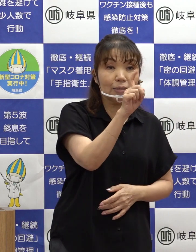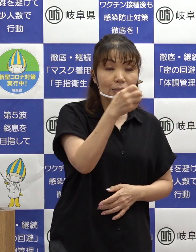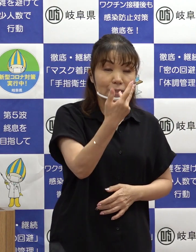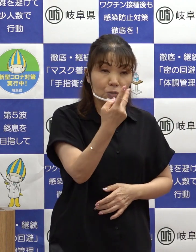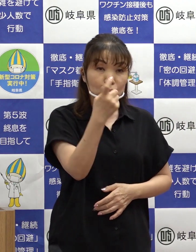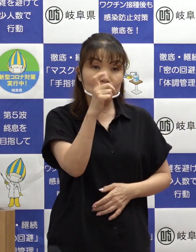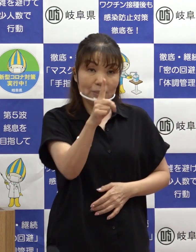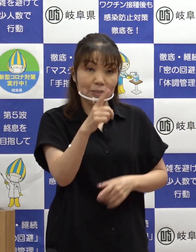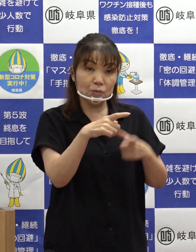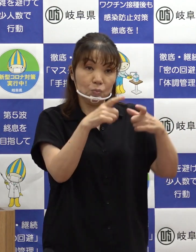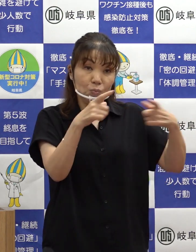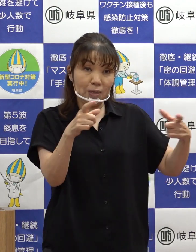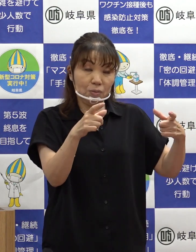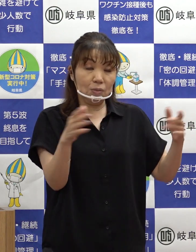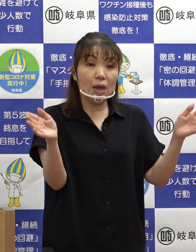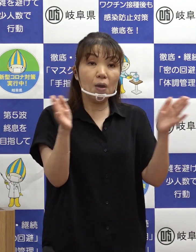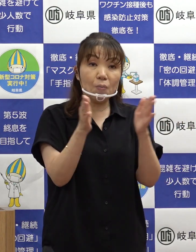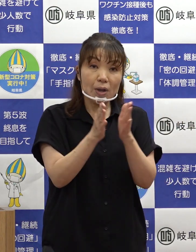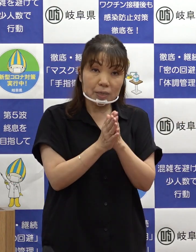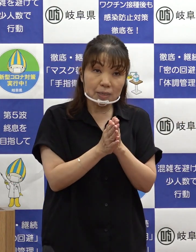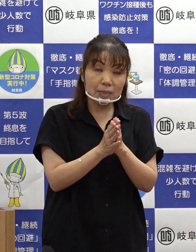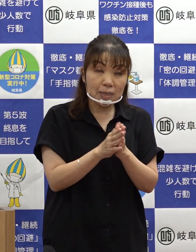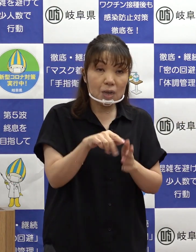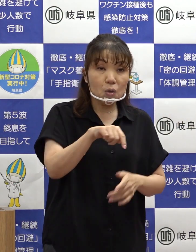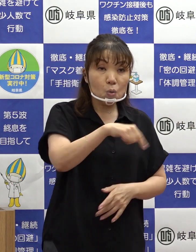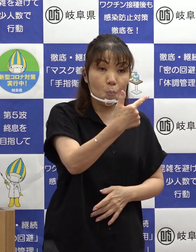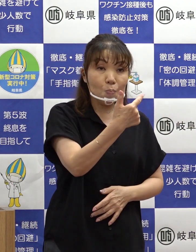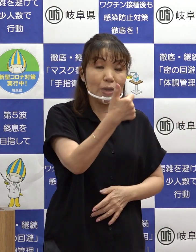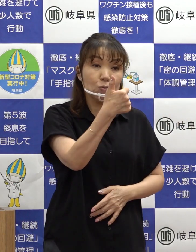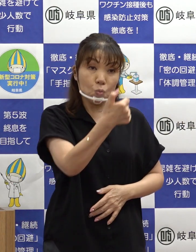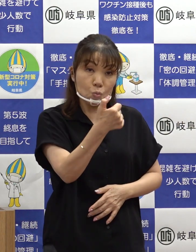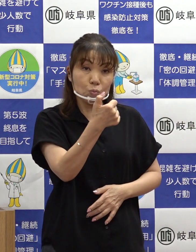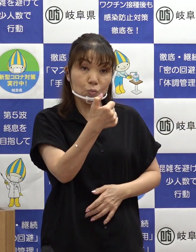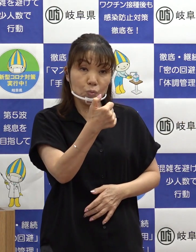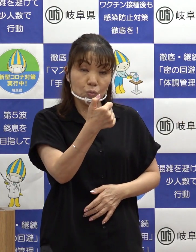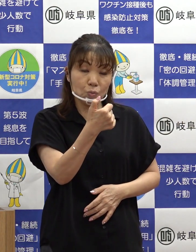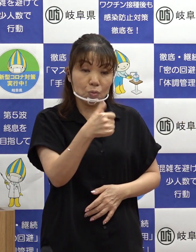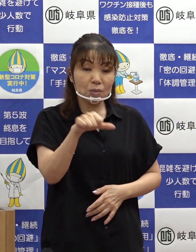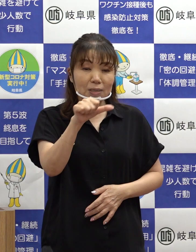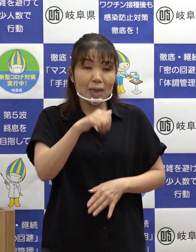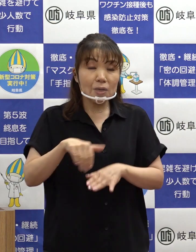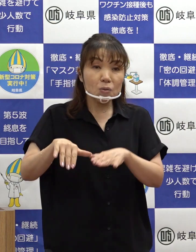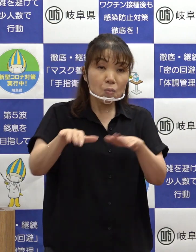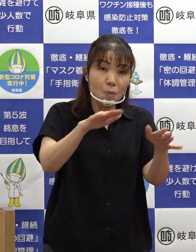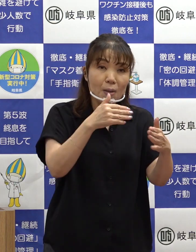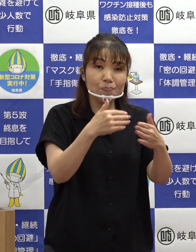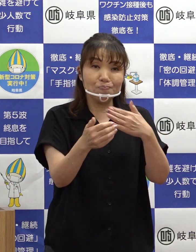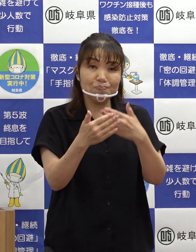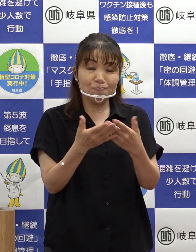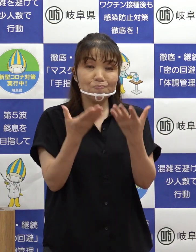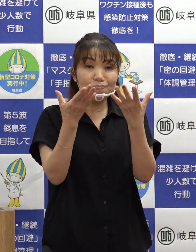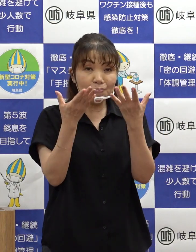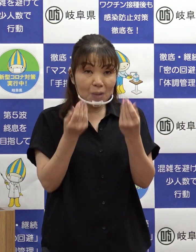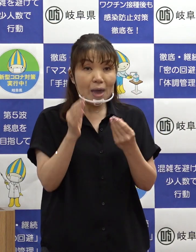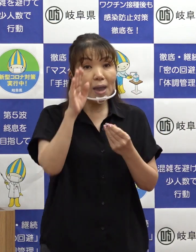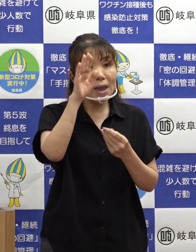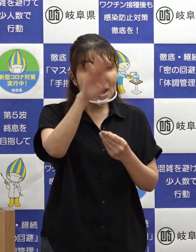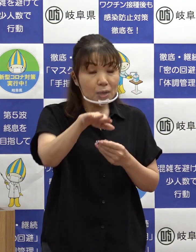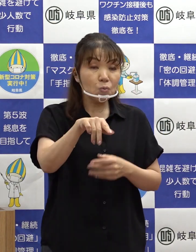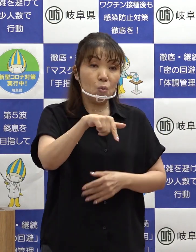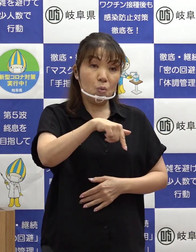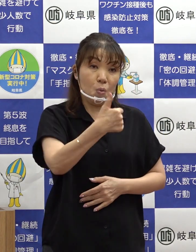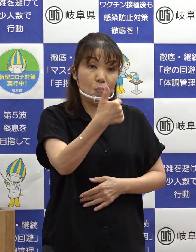で、トータル650床の、この第5波を経験する中で、650床を増加